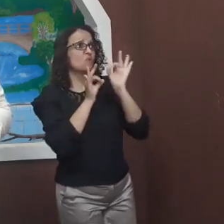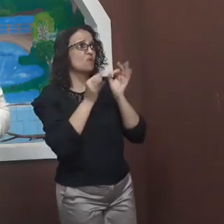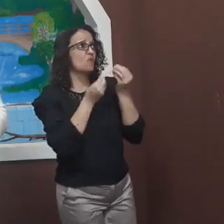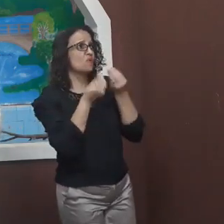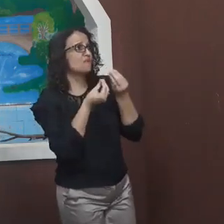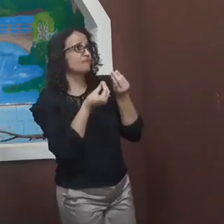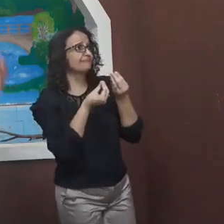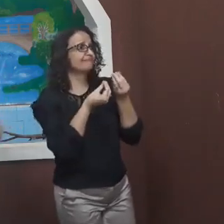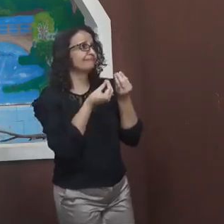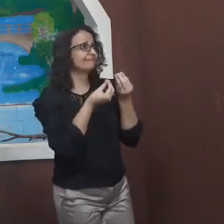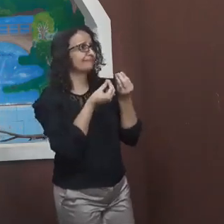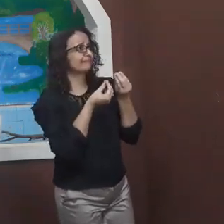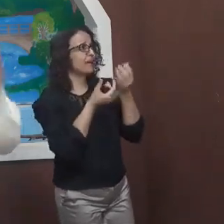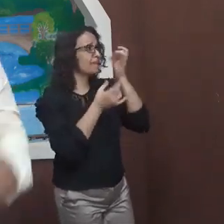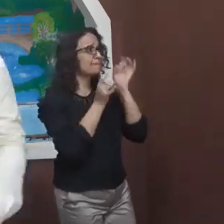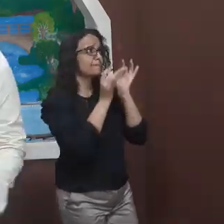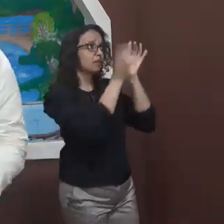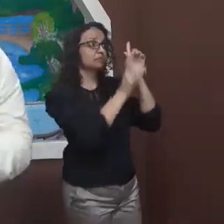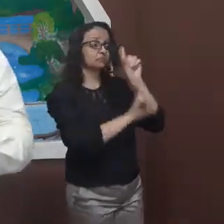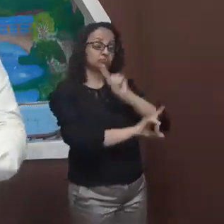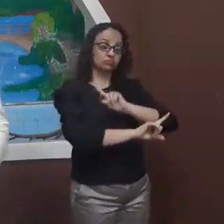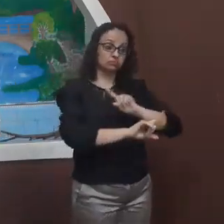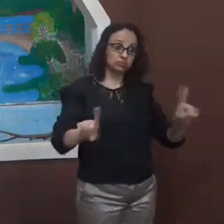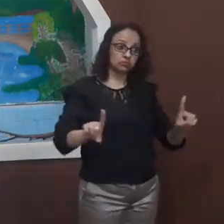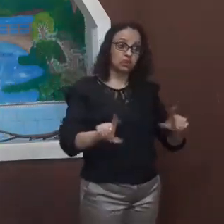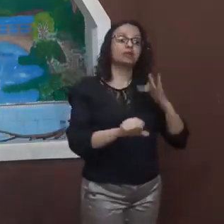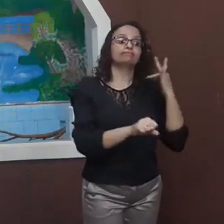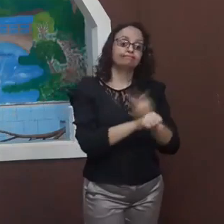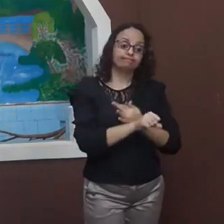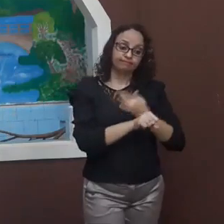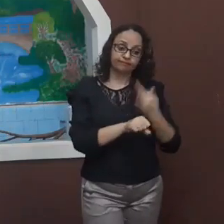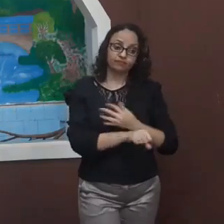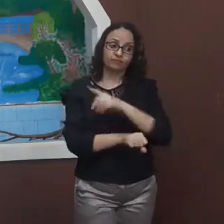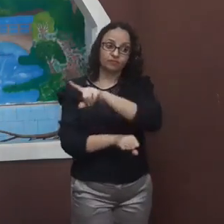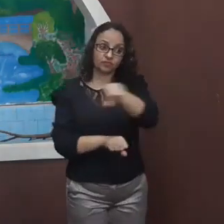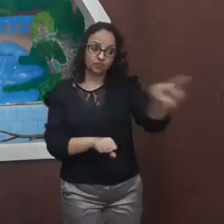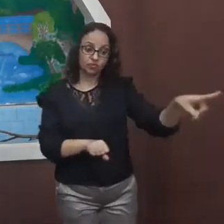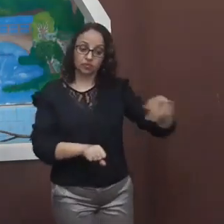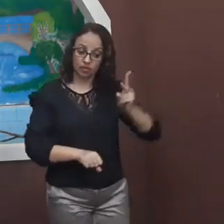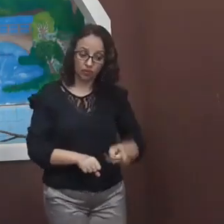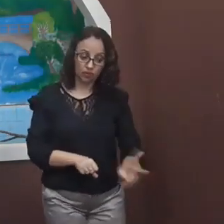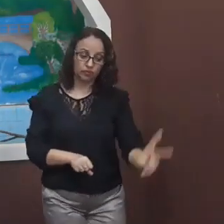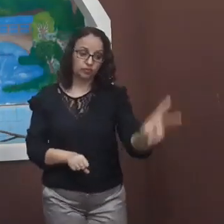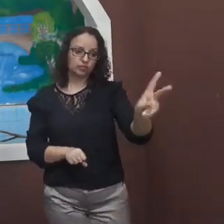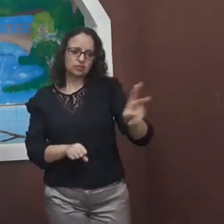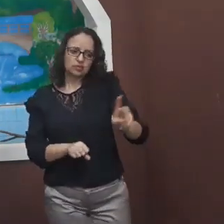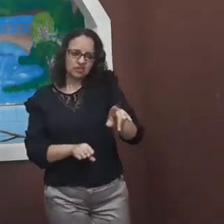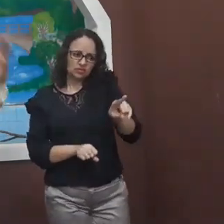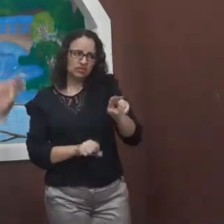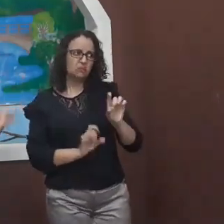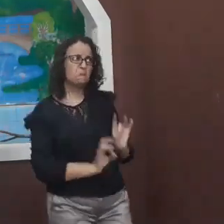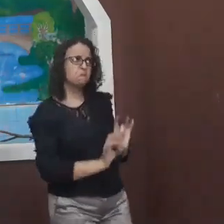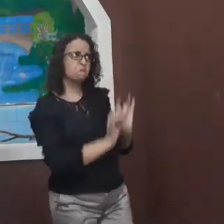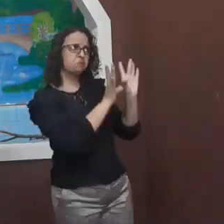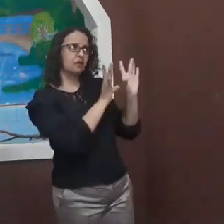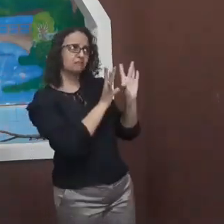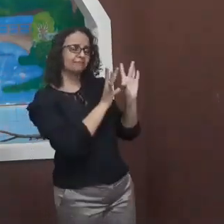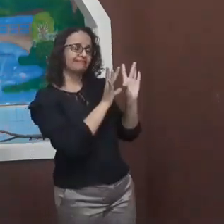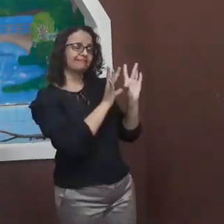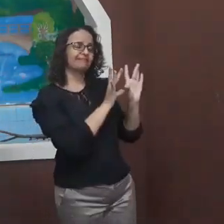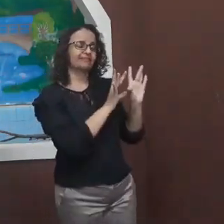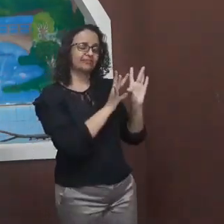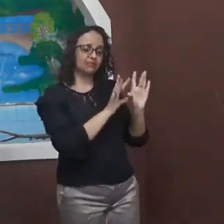Pastor, não sei mais. Persevere. Porque se você não perseverar no Senhor, o que brotará de você